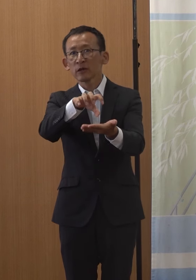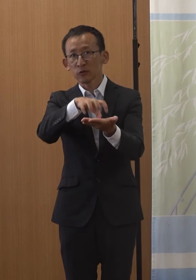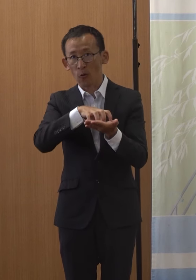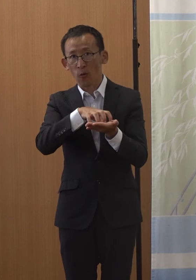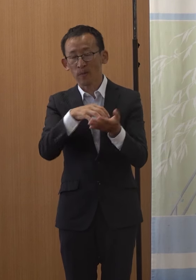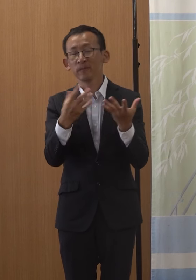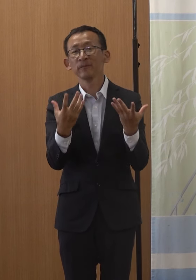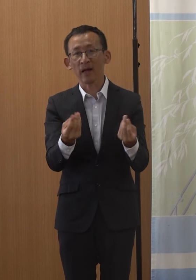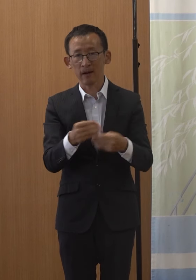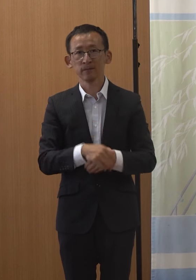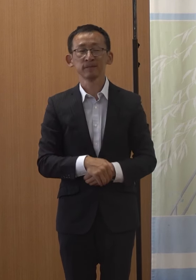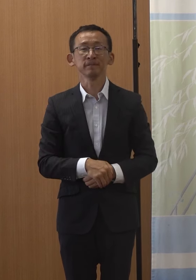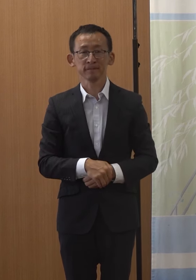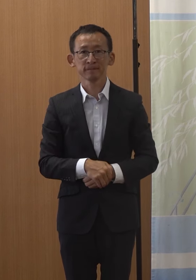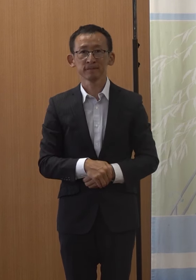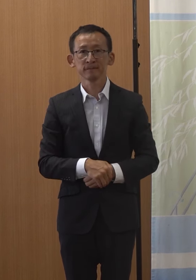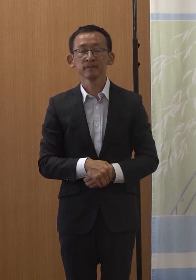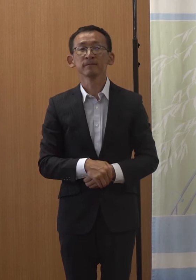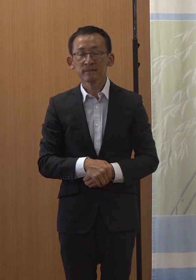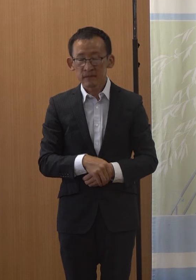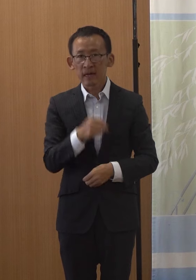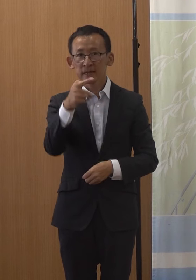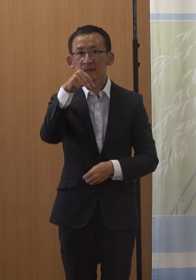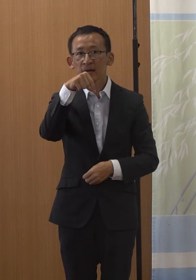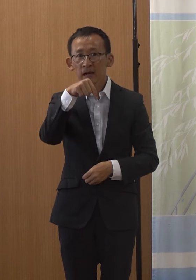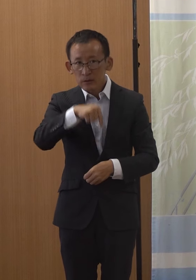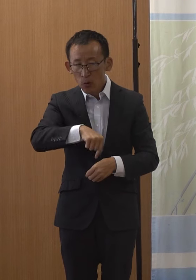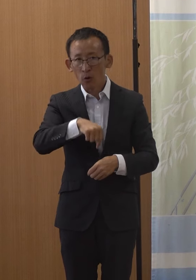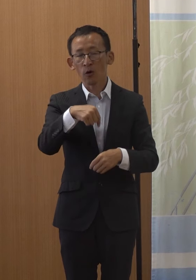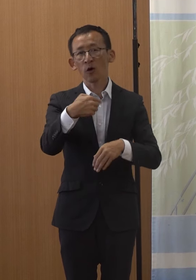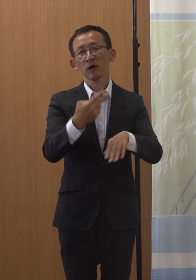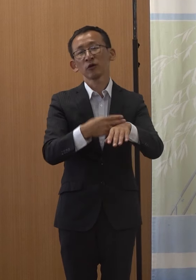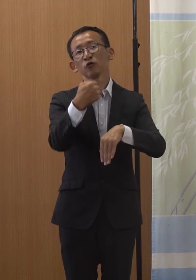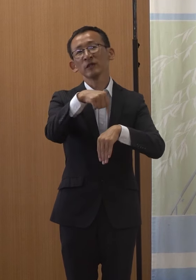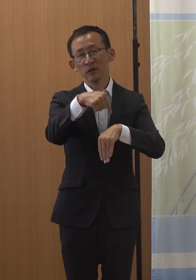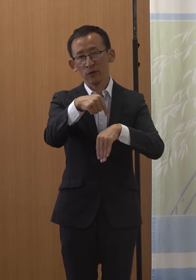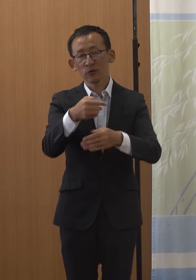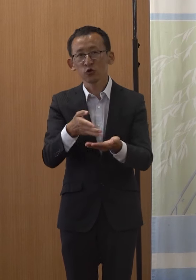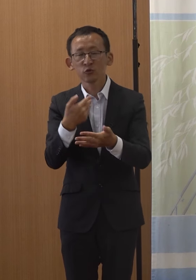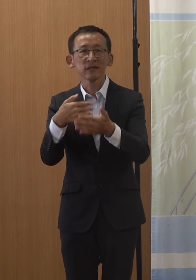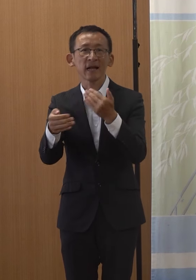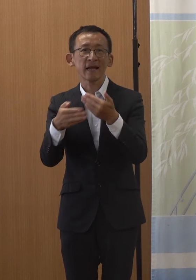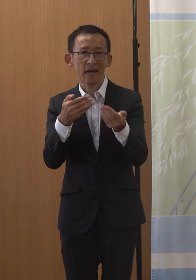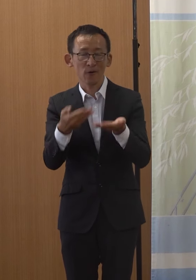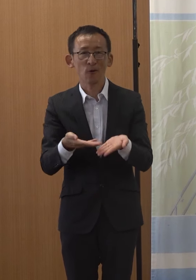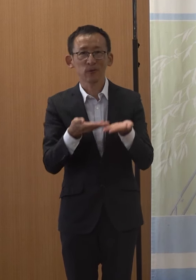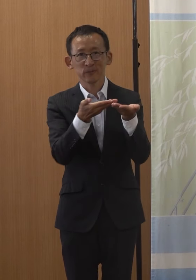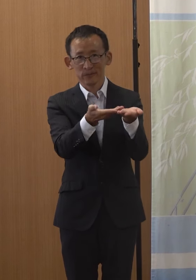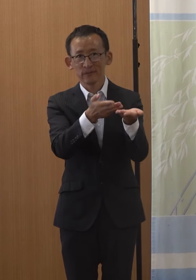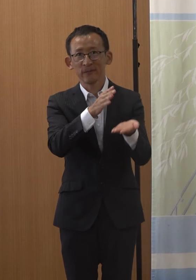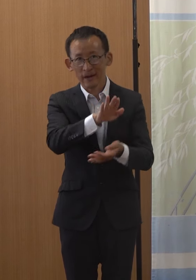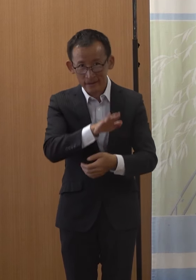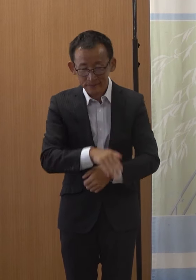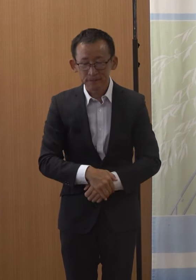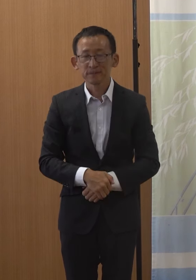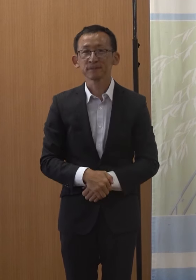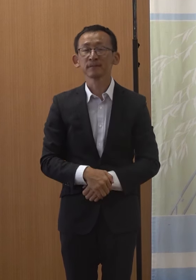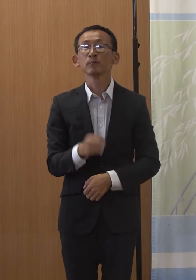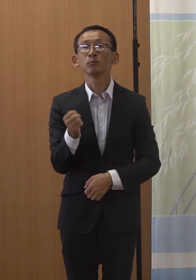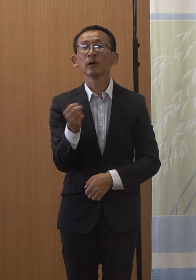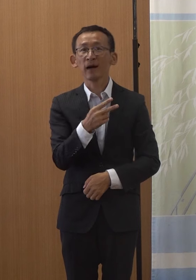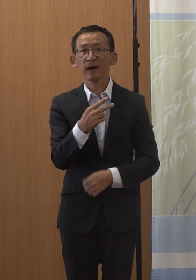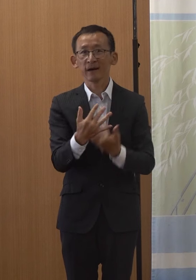受賞したチームも、市内料亭での調理技術指導と食事体験が贈られております。また